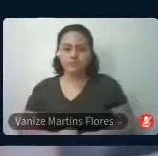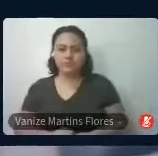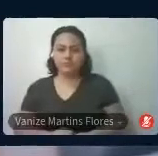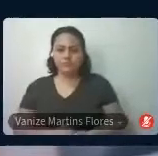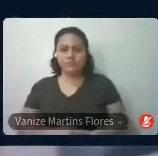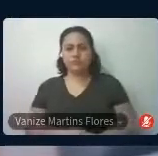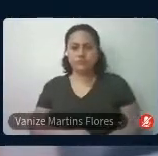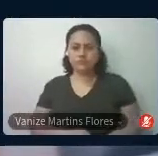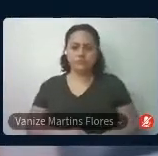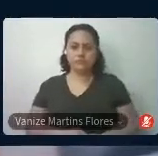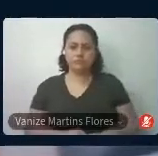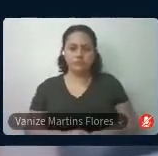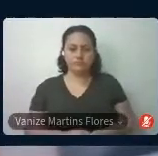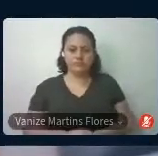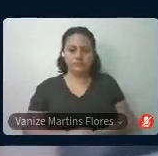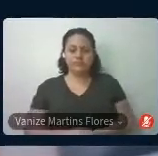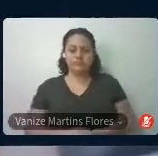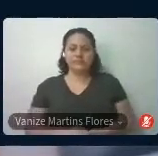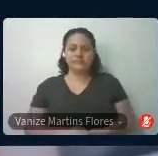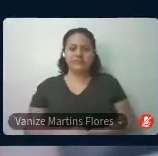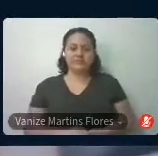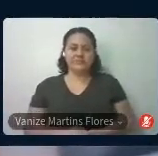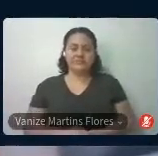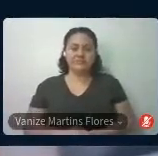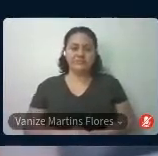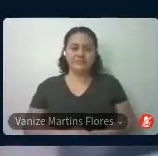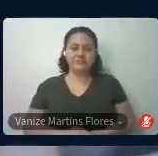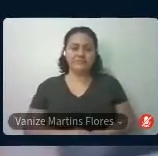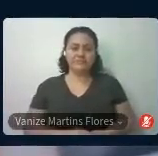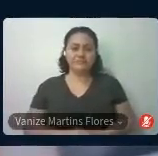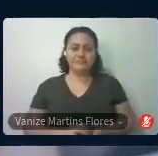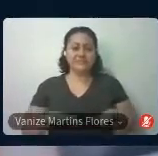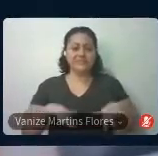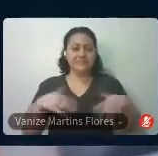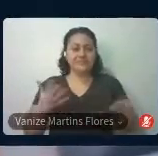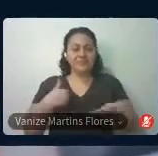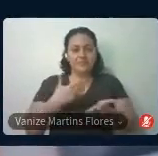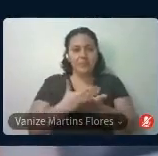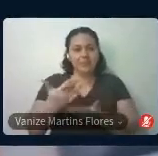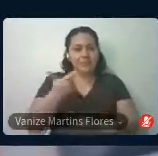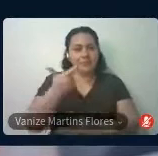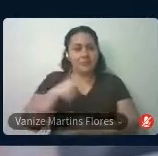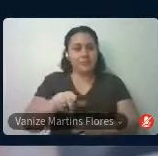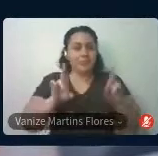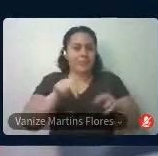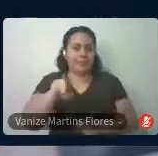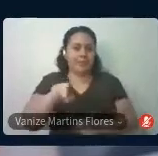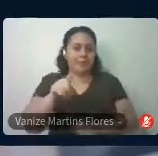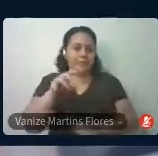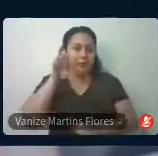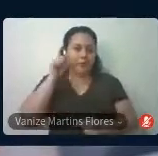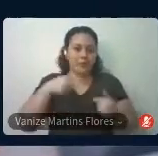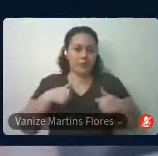Bom, então eu vou começar de novo. Espero que dê para me ouvir. Está todo mundo me ouvindo agora?